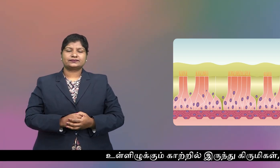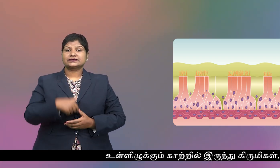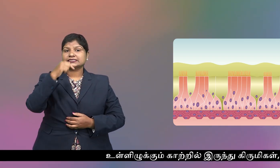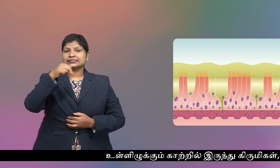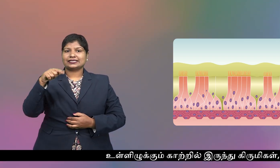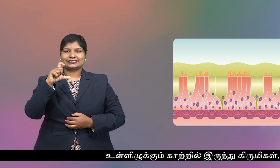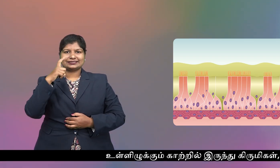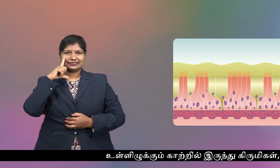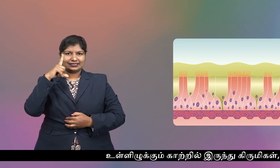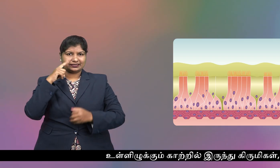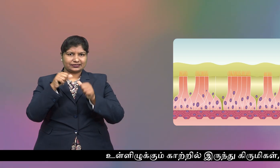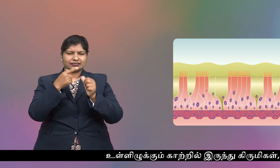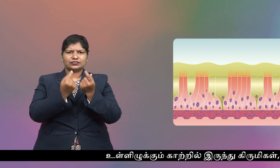உள்ளிழுக்கும் காற்றில் இருந்து கிருமிகள்,